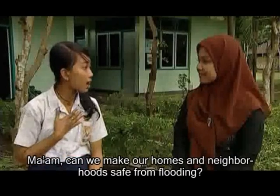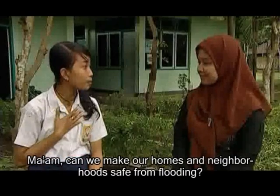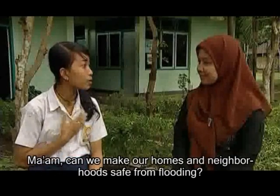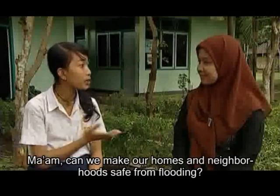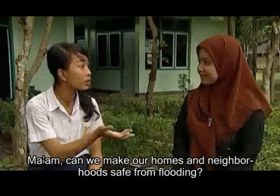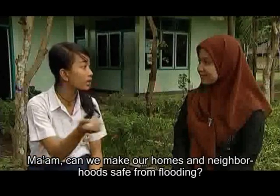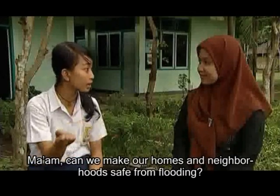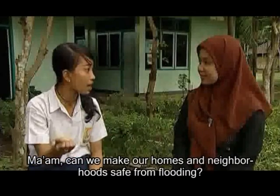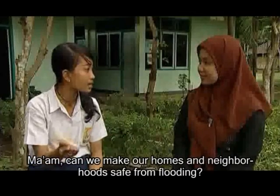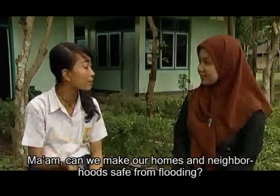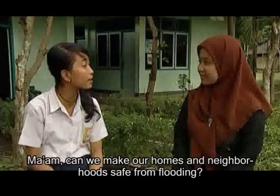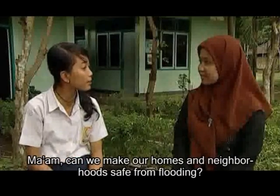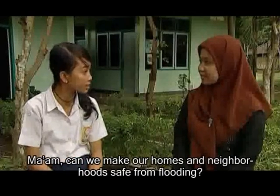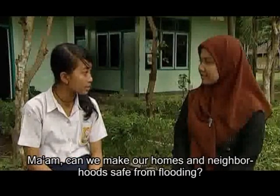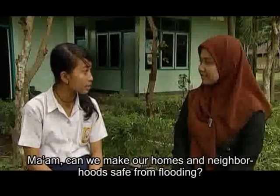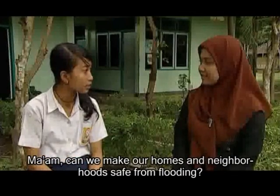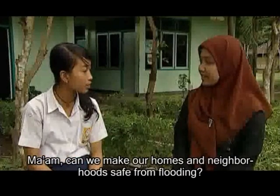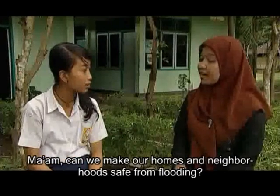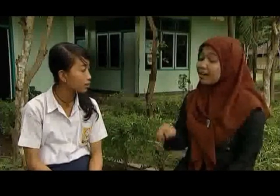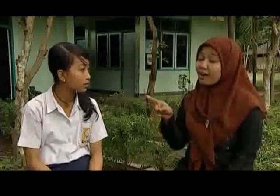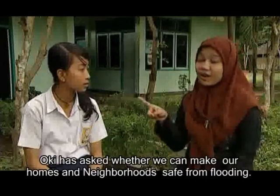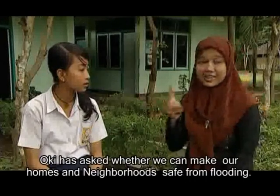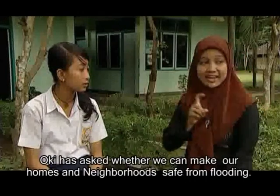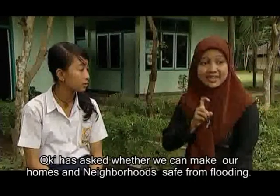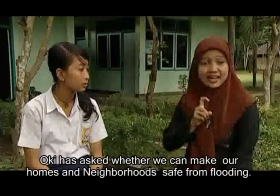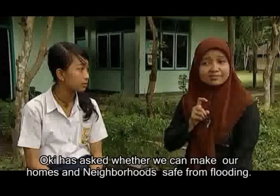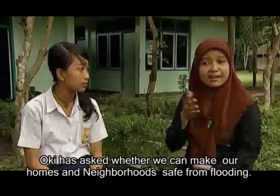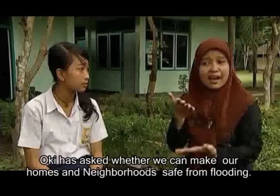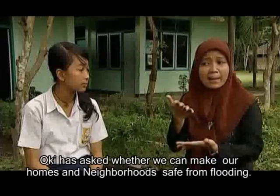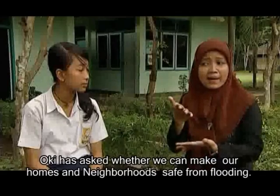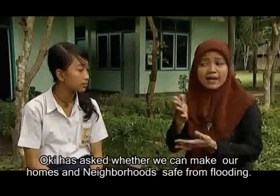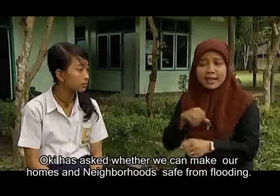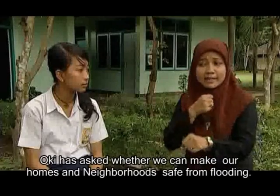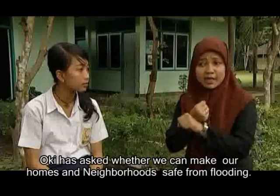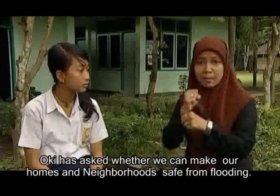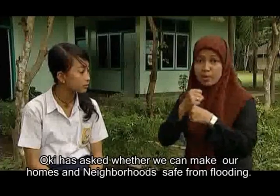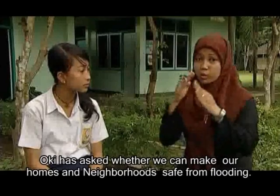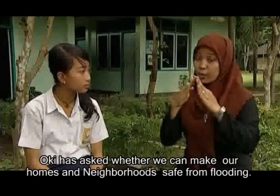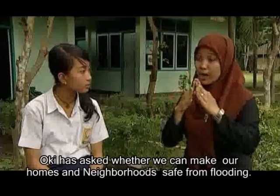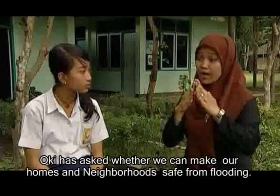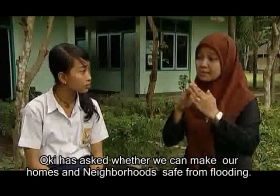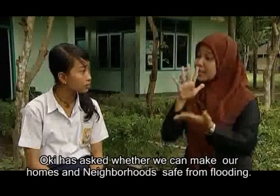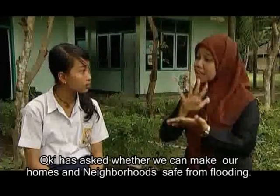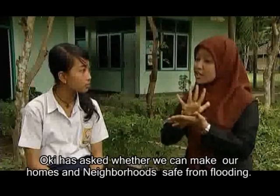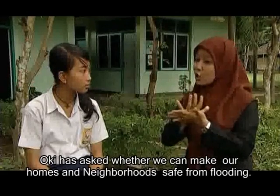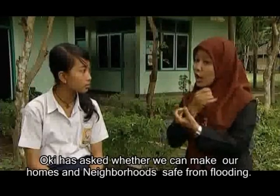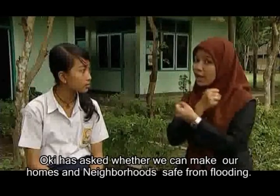membuat lingkungan kita selamat dari banjir? Oke, Tanya, apakah kita bisa membuat rumah dan sekolah lebih